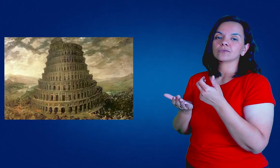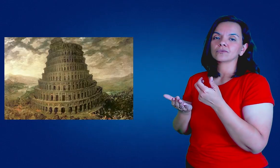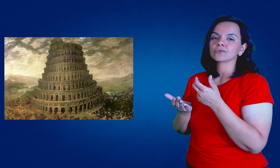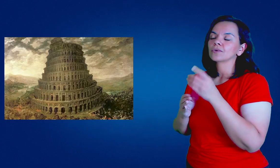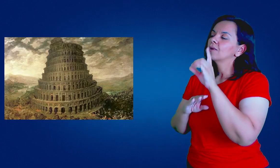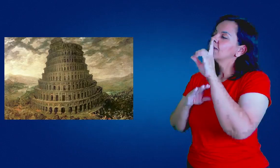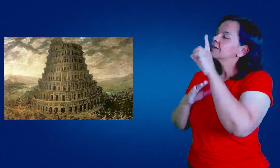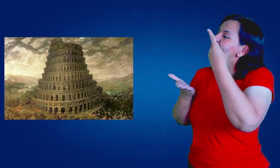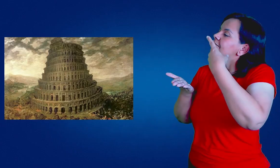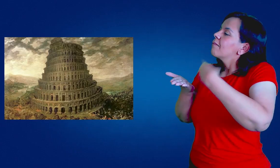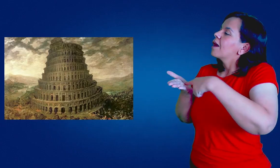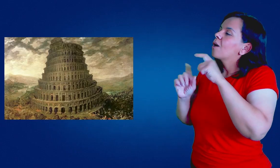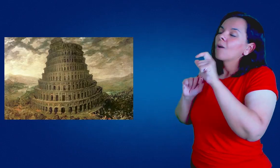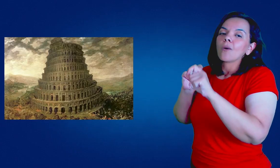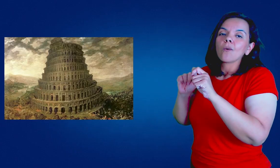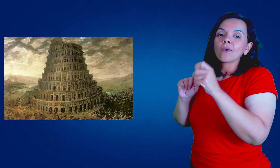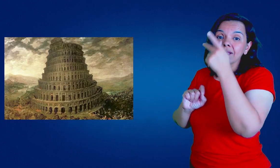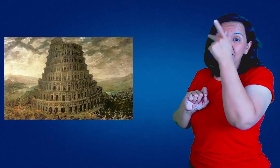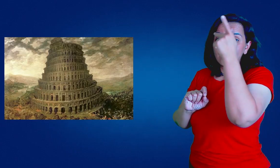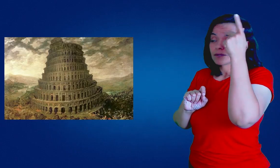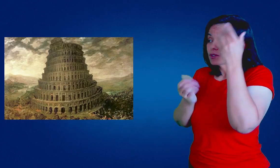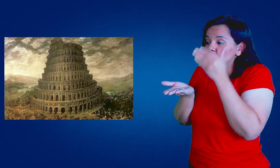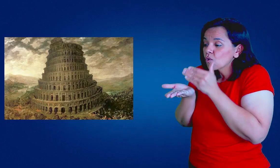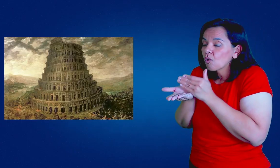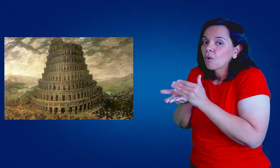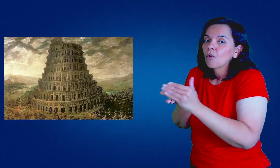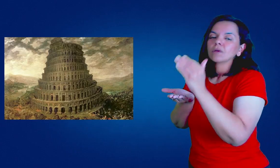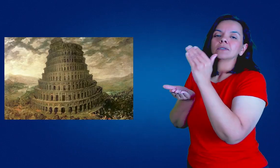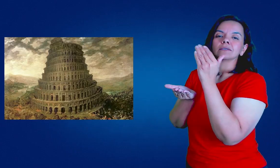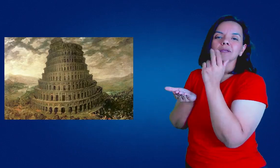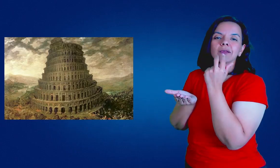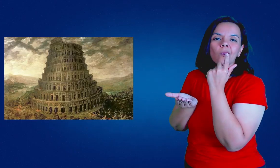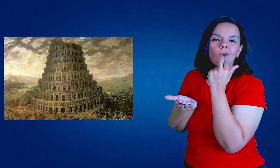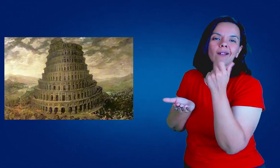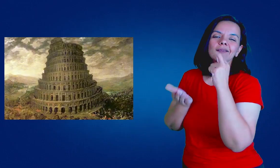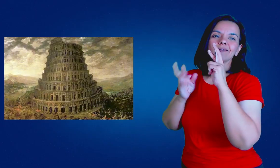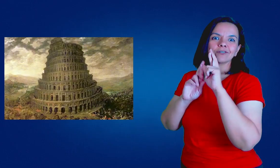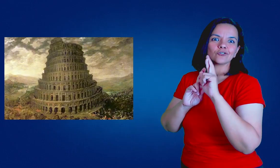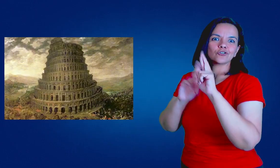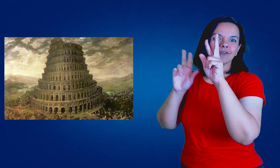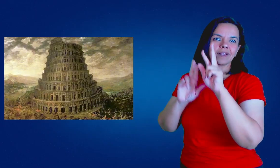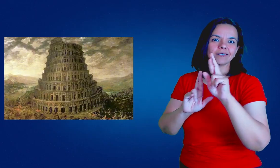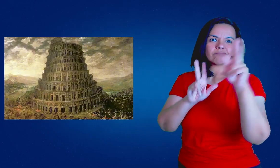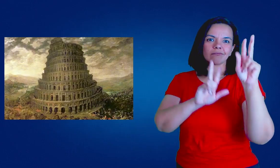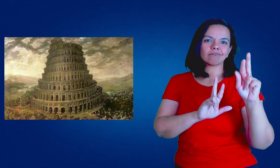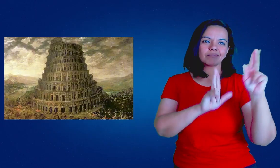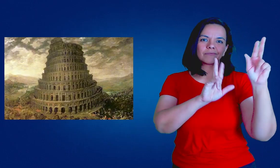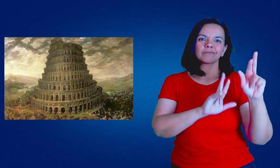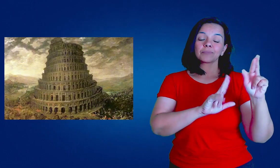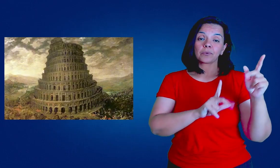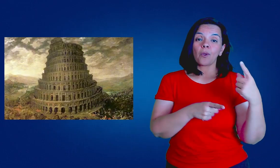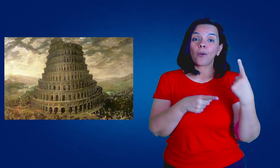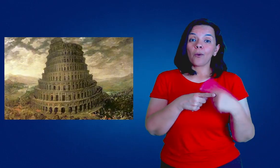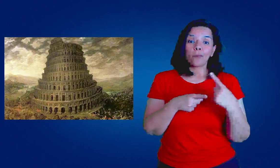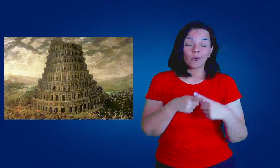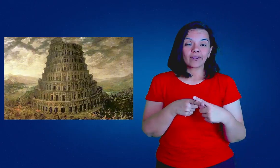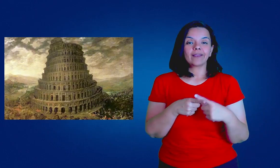Por isso que Deus, ao ver isso, ao ver o comportamento do povo e essa construção,